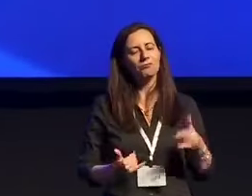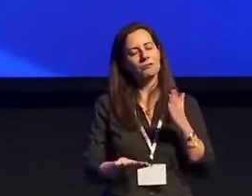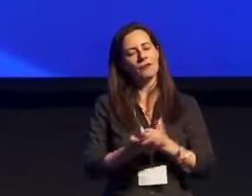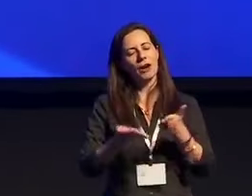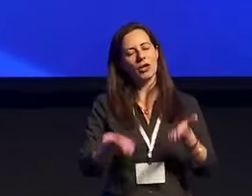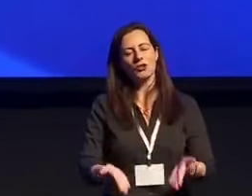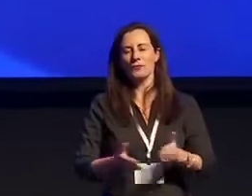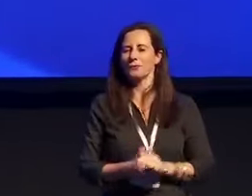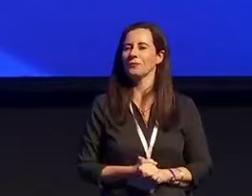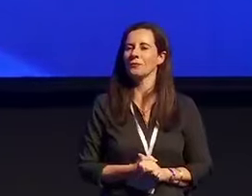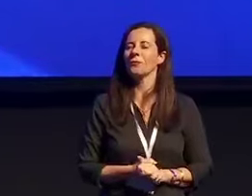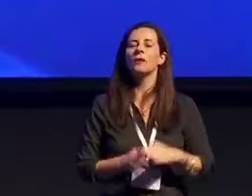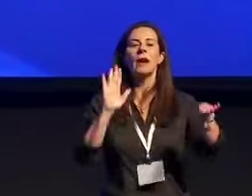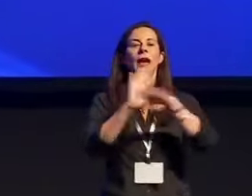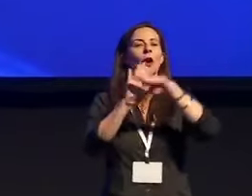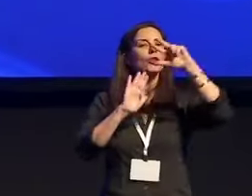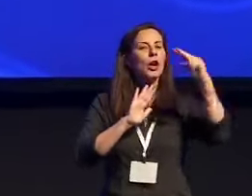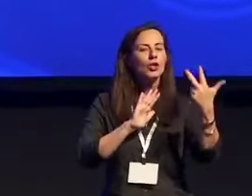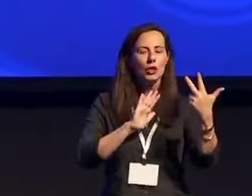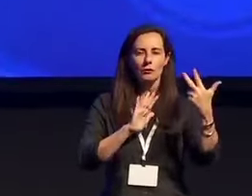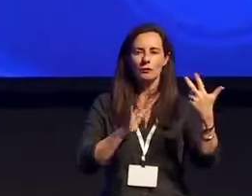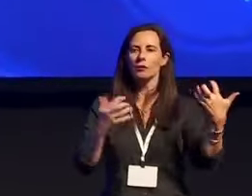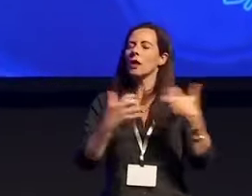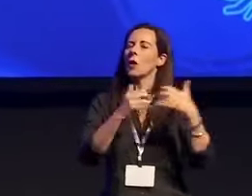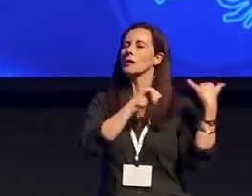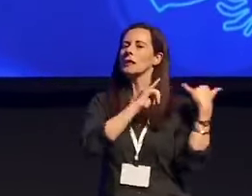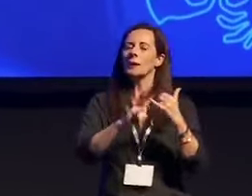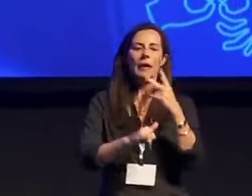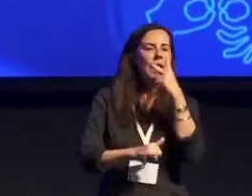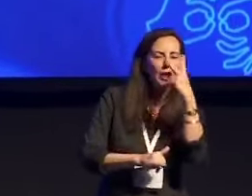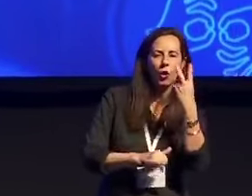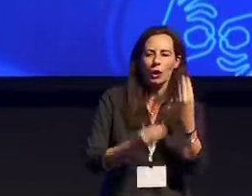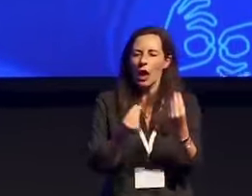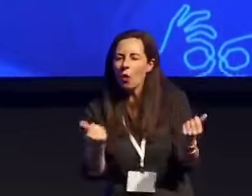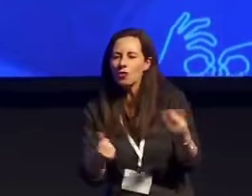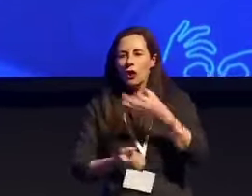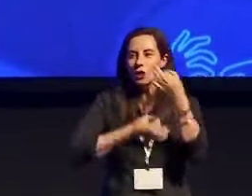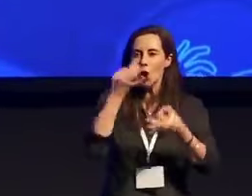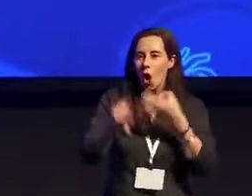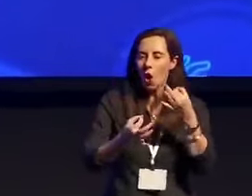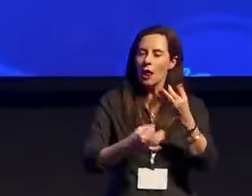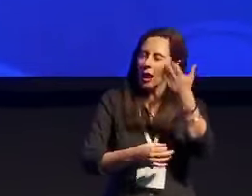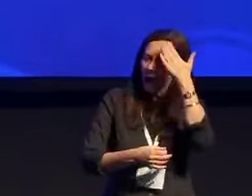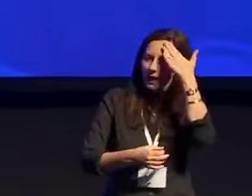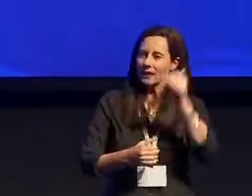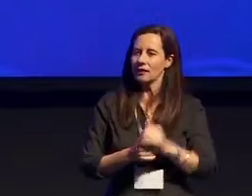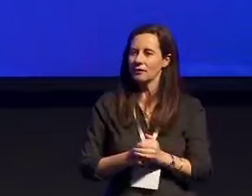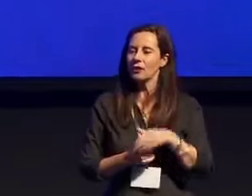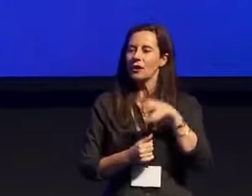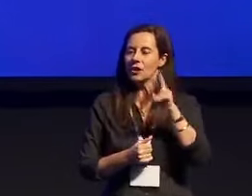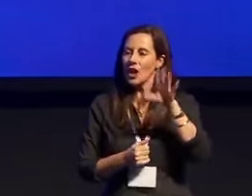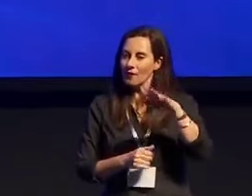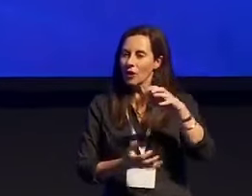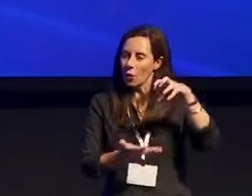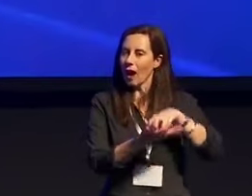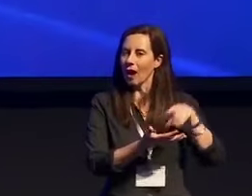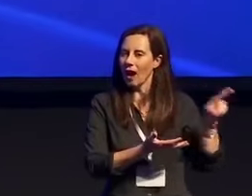כבר מציאות. העיקרון השלישי, תערוכת ספקים, לראות, לחוש, לשאול, להכיר. יש שם אפילו